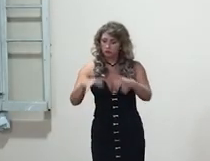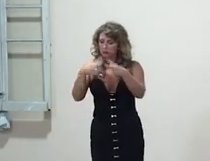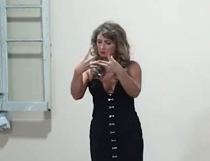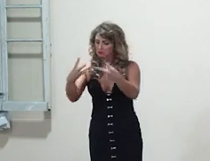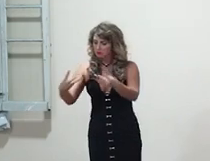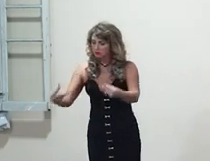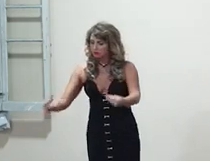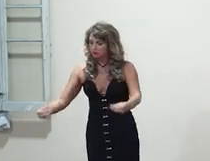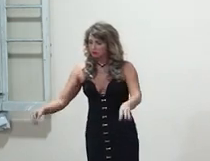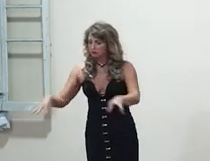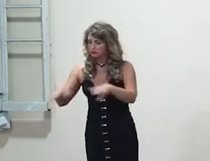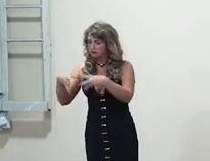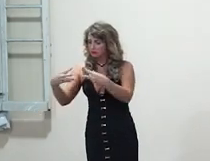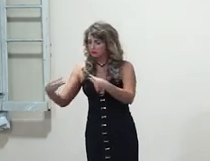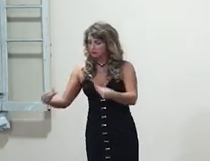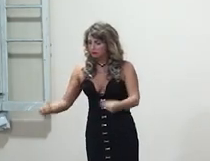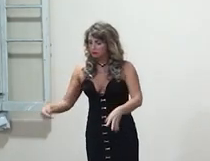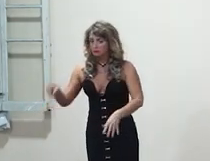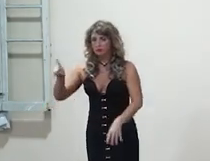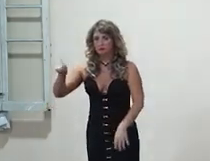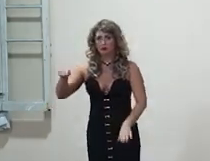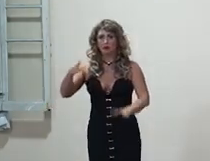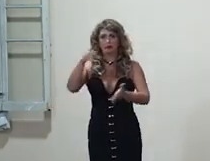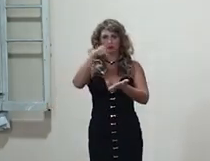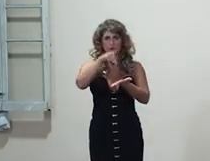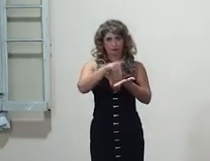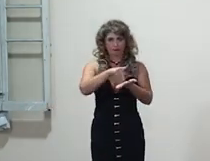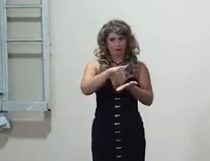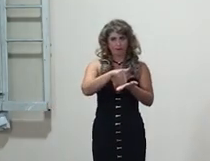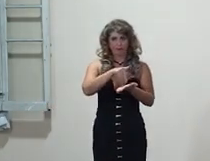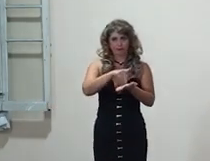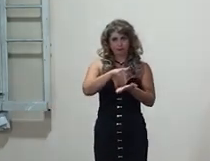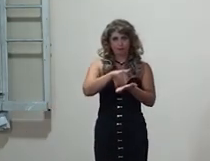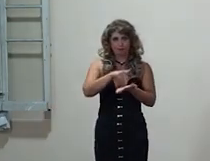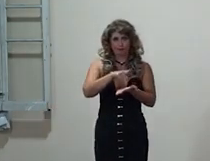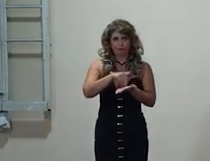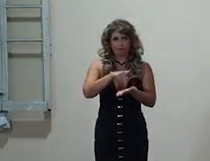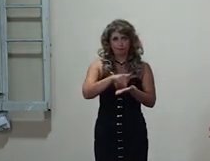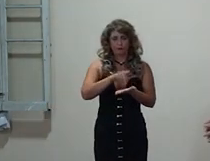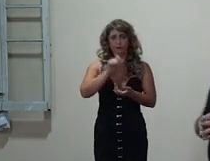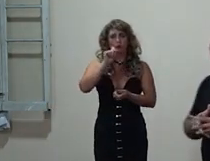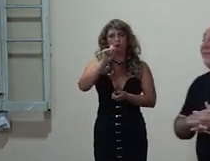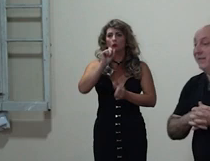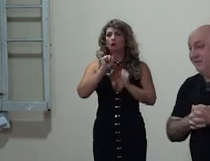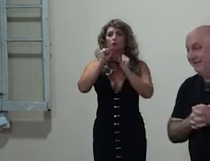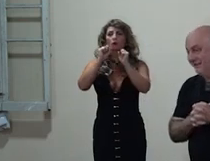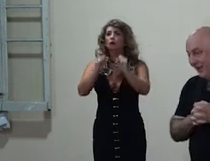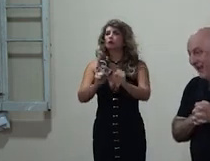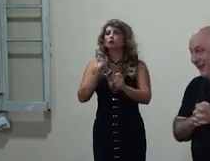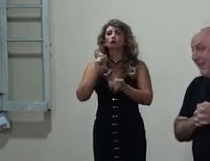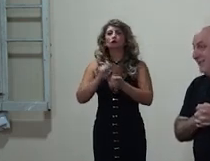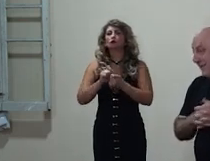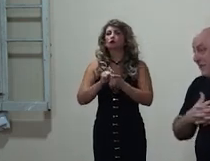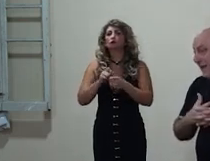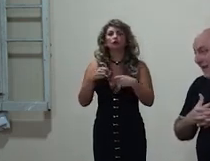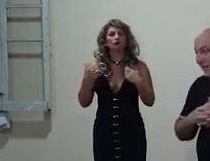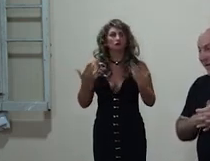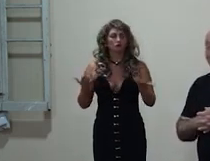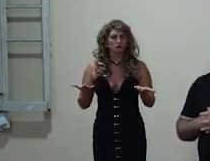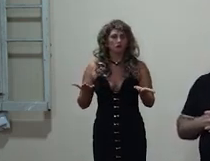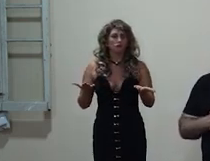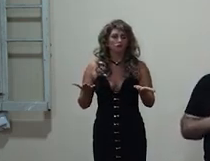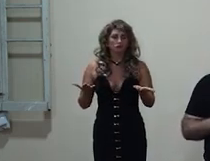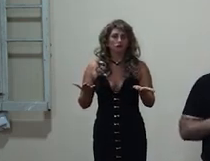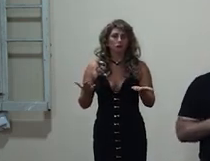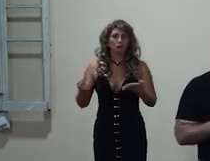uma realidade. Isso é uma realidade. O que, que nós podemos fazer? Não é? Essa também é